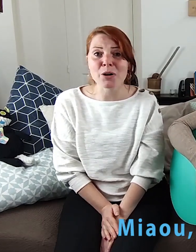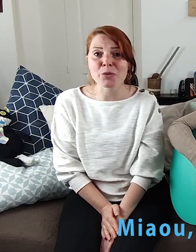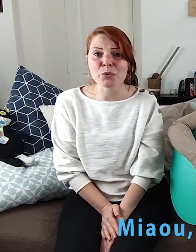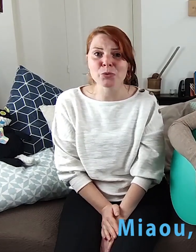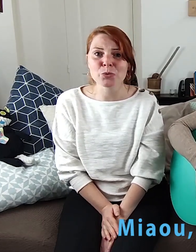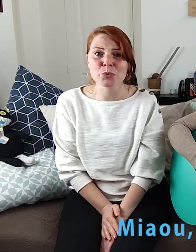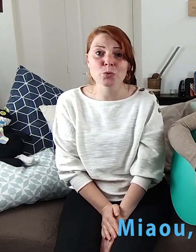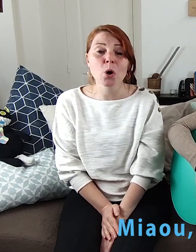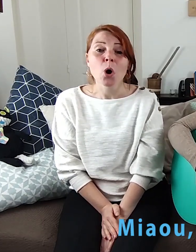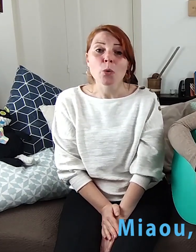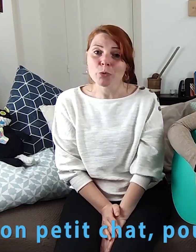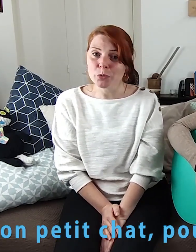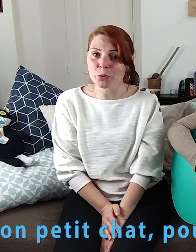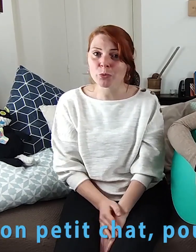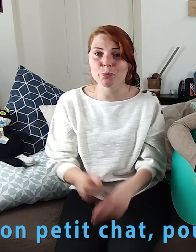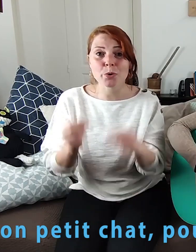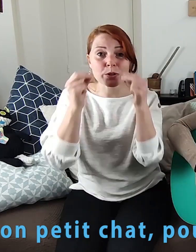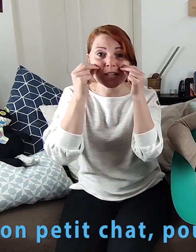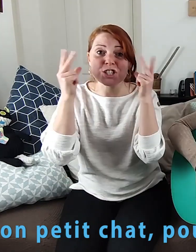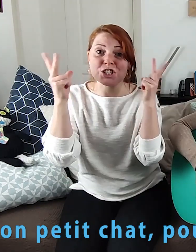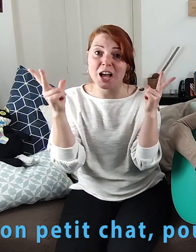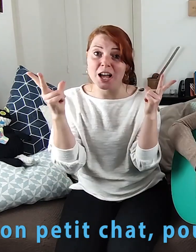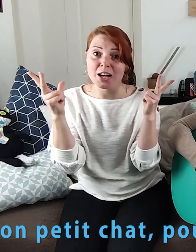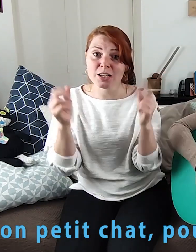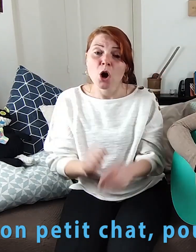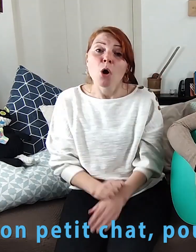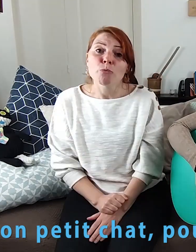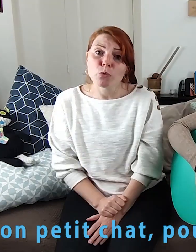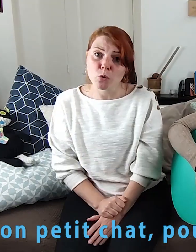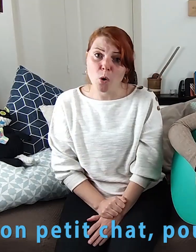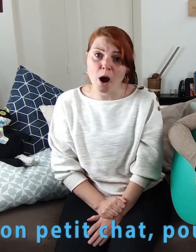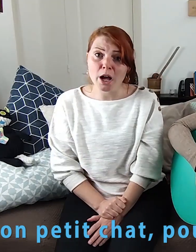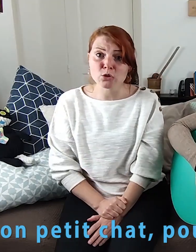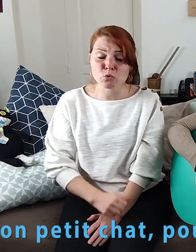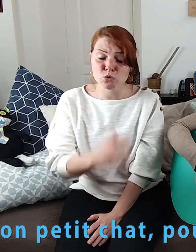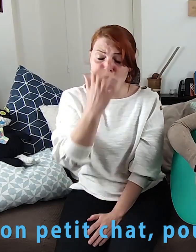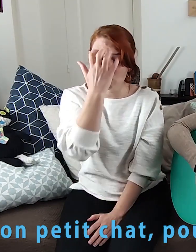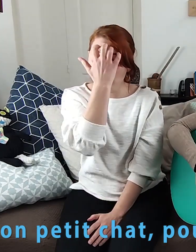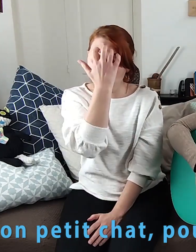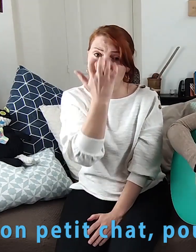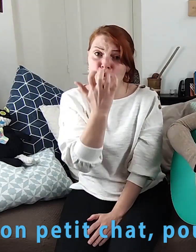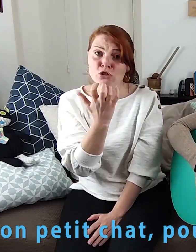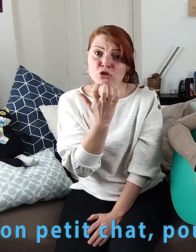miaou, mon petit chat, pourquoi es-tu si triste?